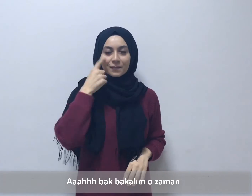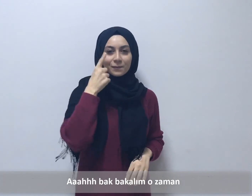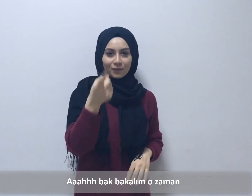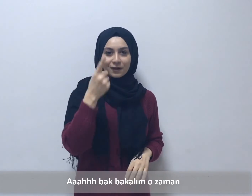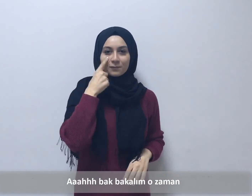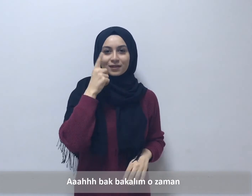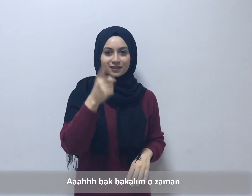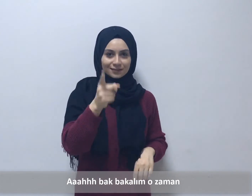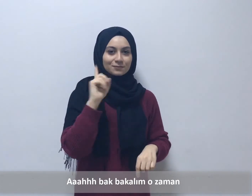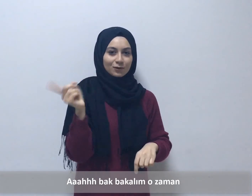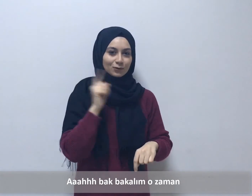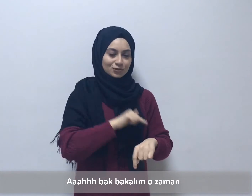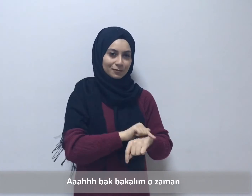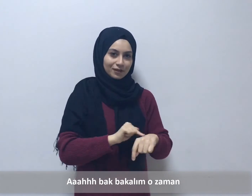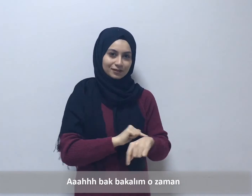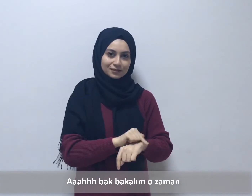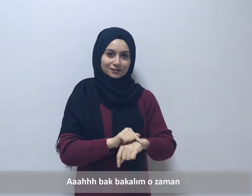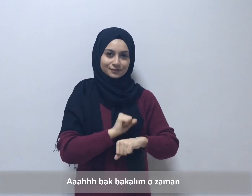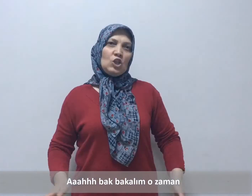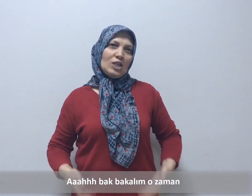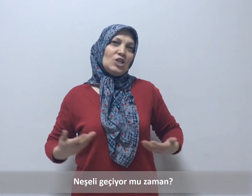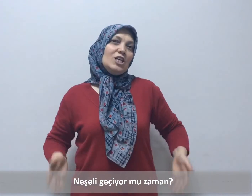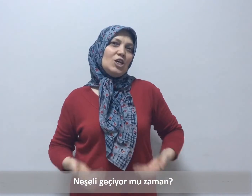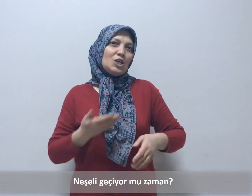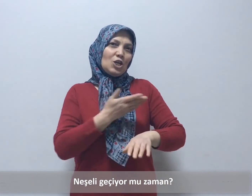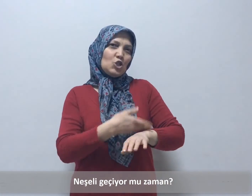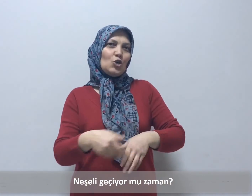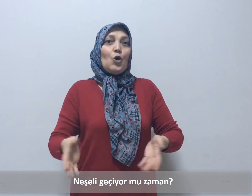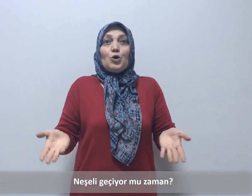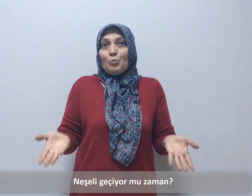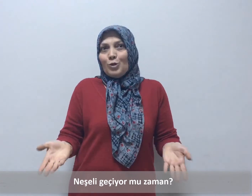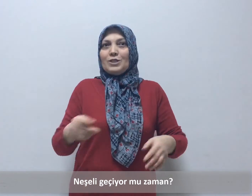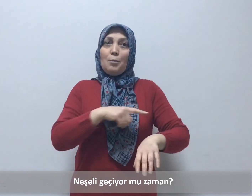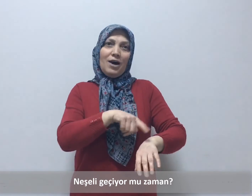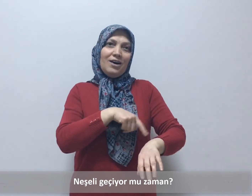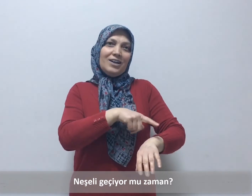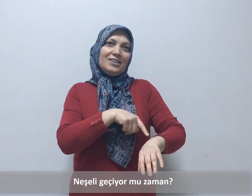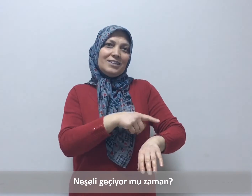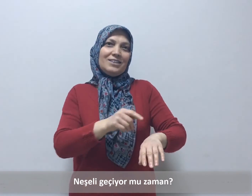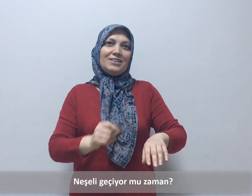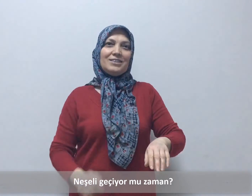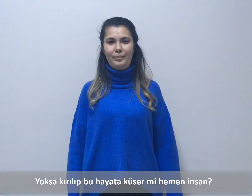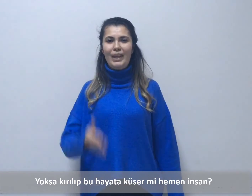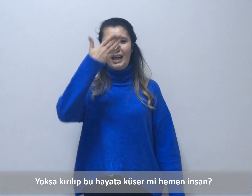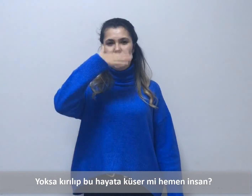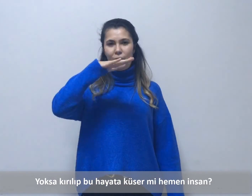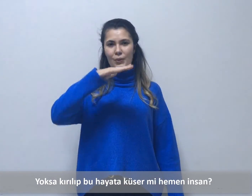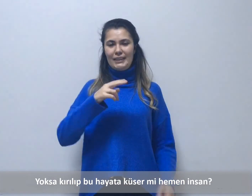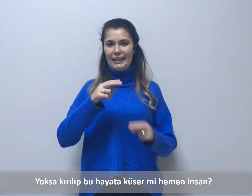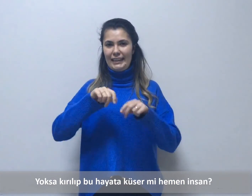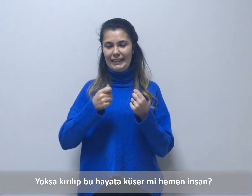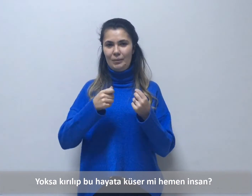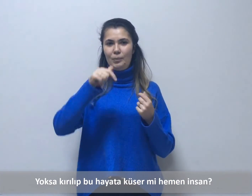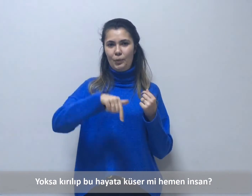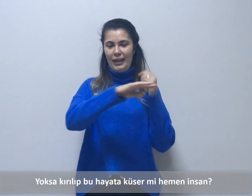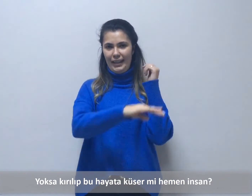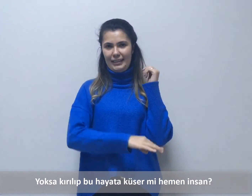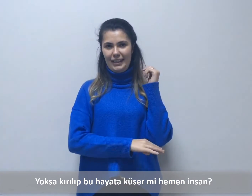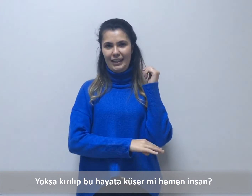bak bakalım o zaman Neşeli geçiyor mu zaman Yoksa kırılıp bu hayata küser